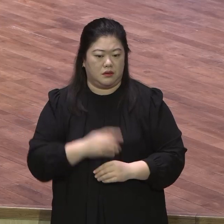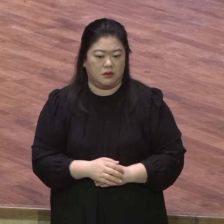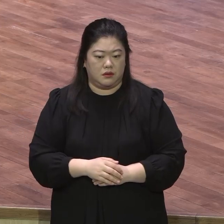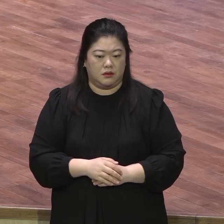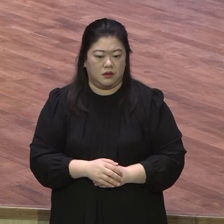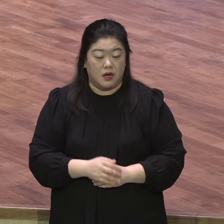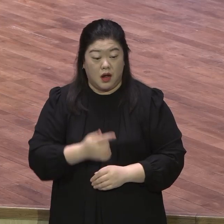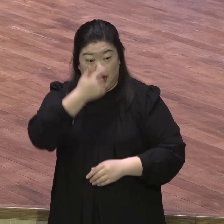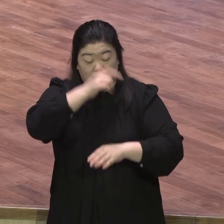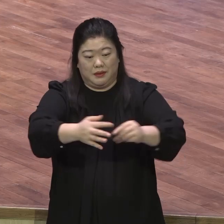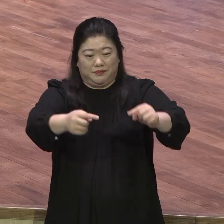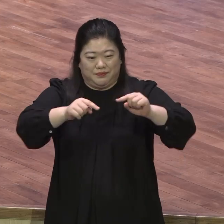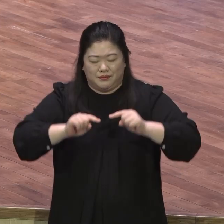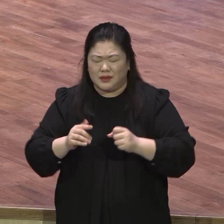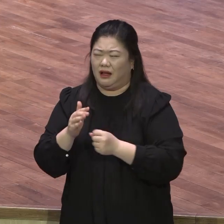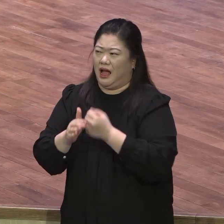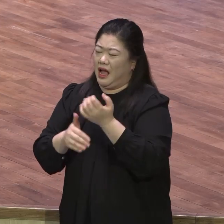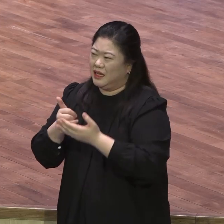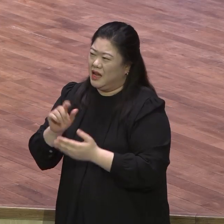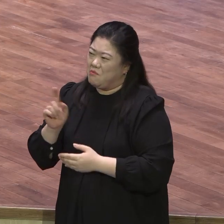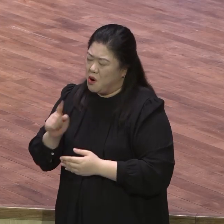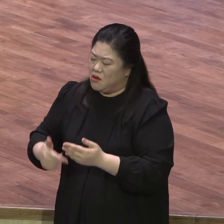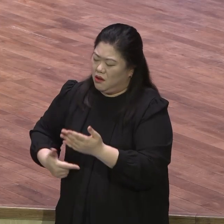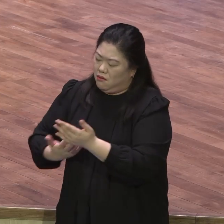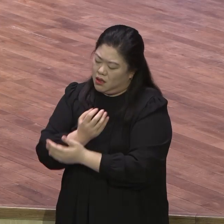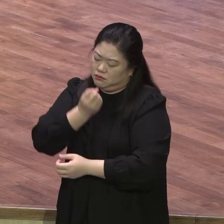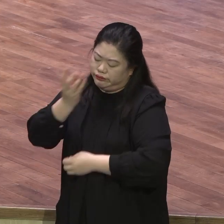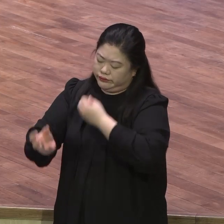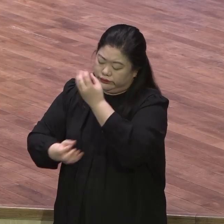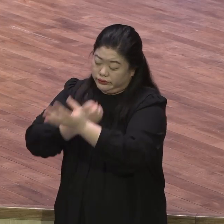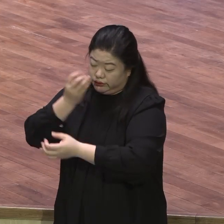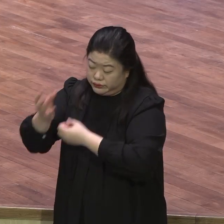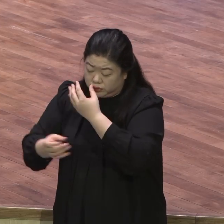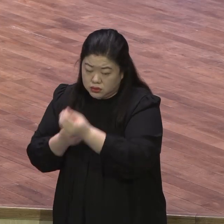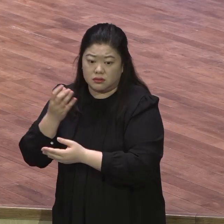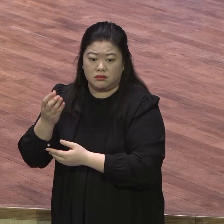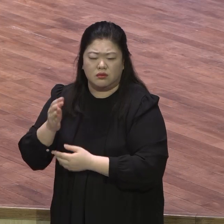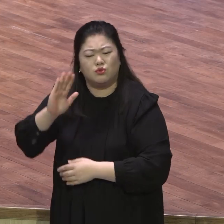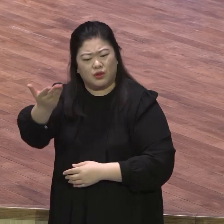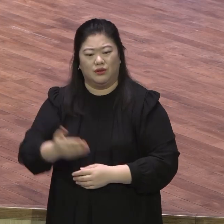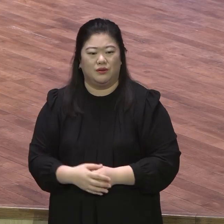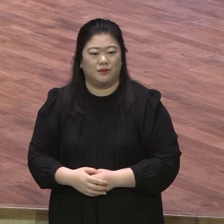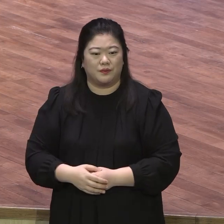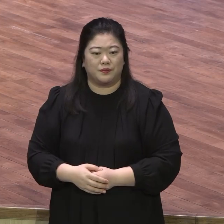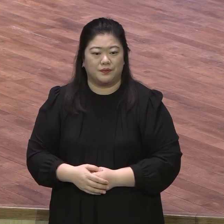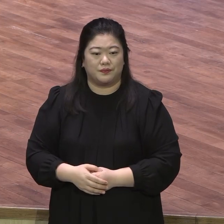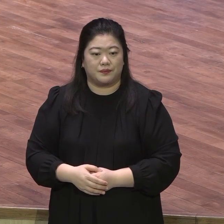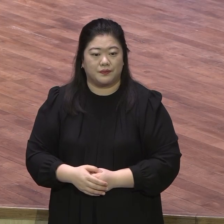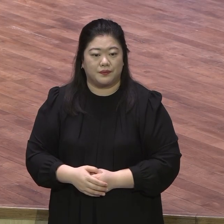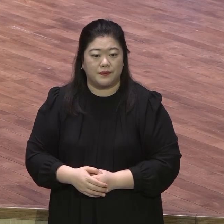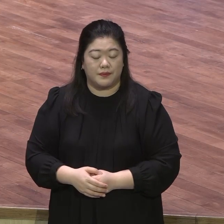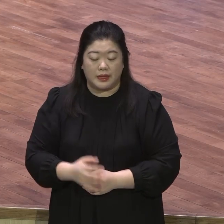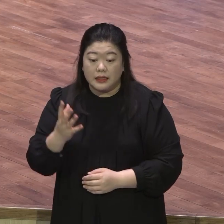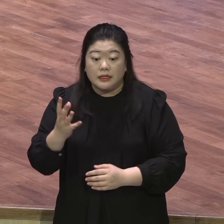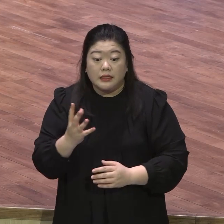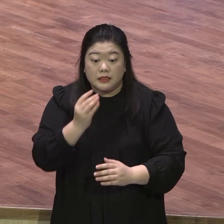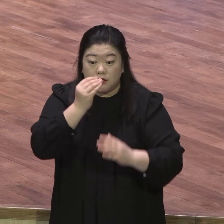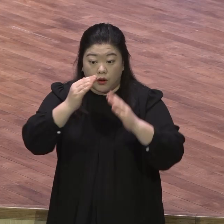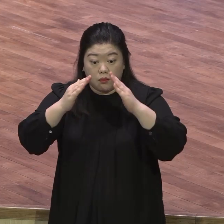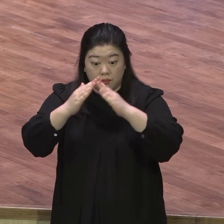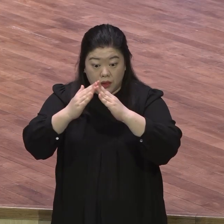예수 글씨를 예표하는 거예요. 이 성막 기구들 전부 다 역할이 뭐냐. 전부